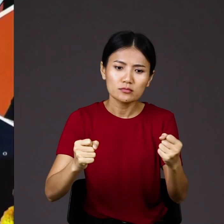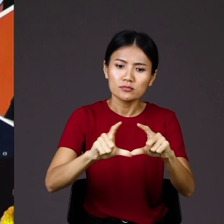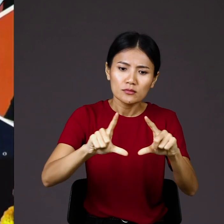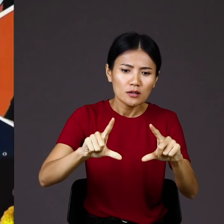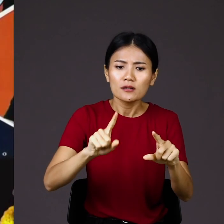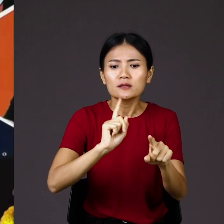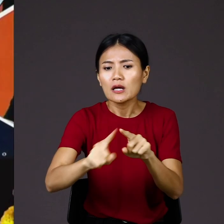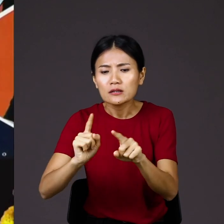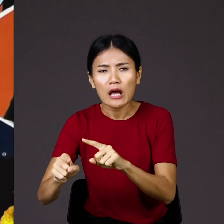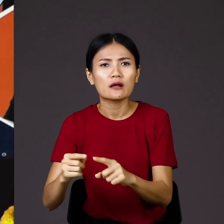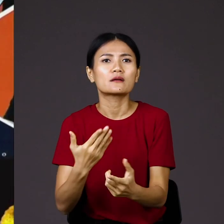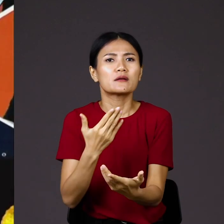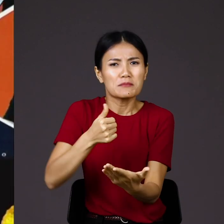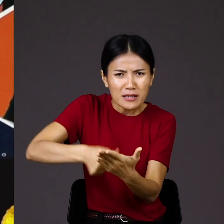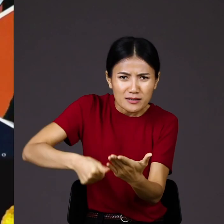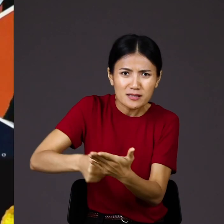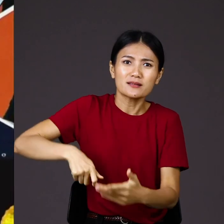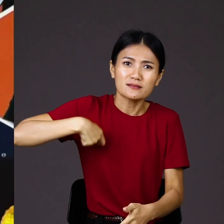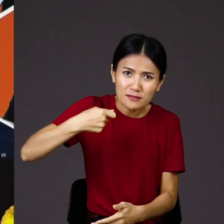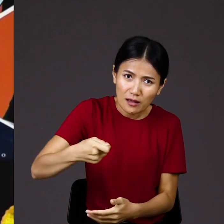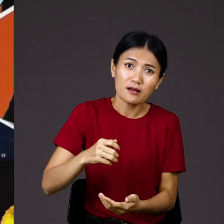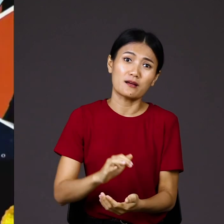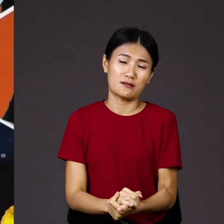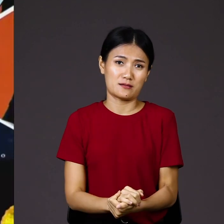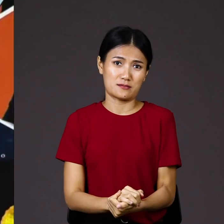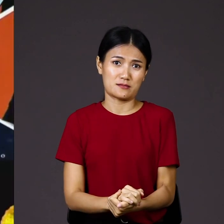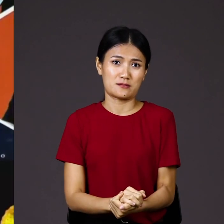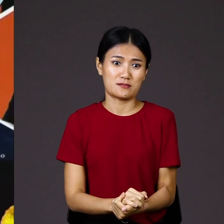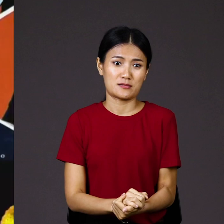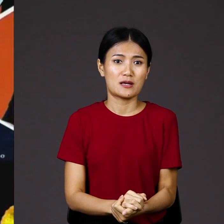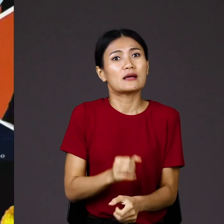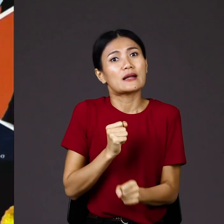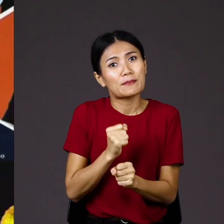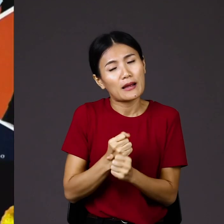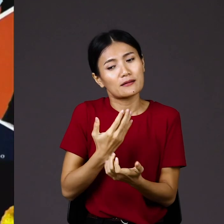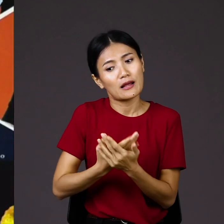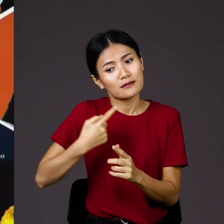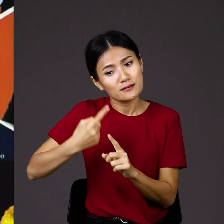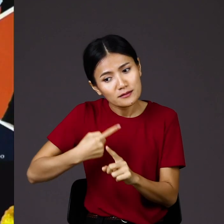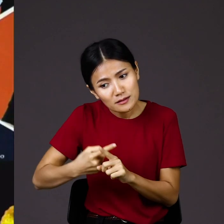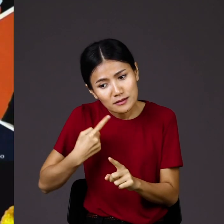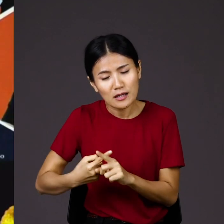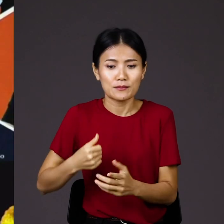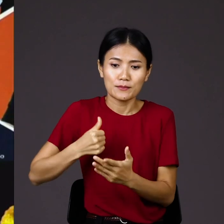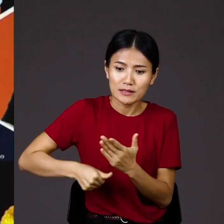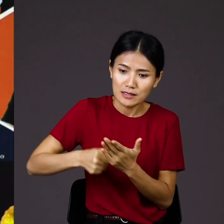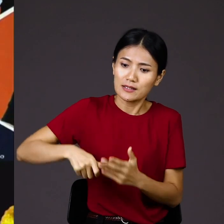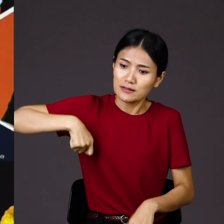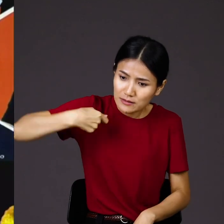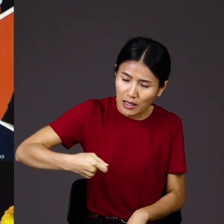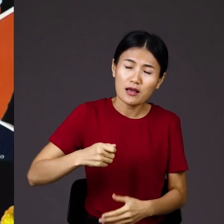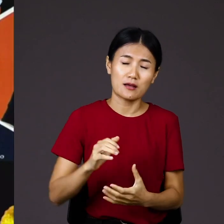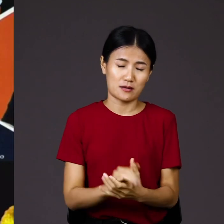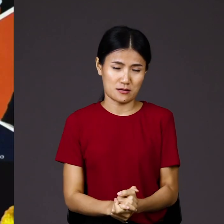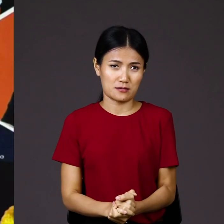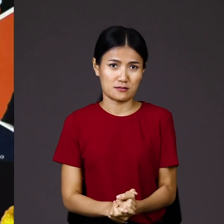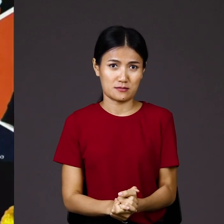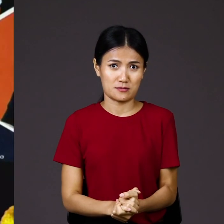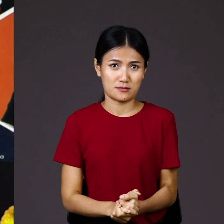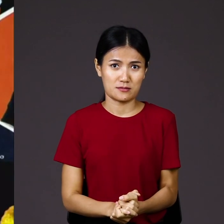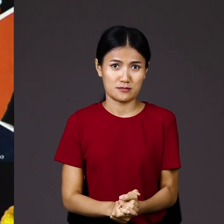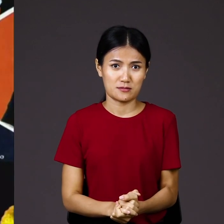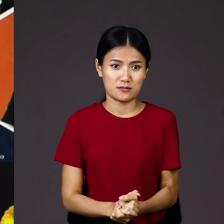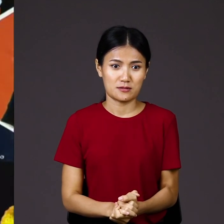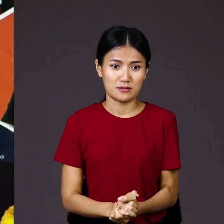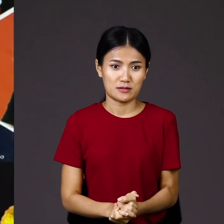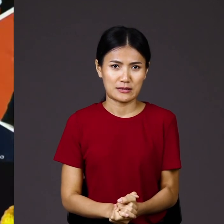เรือนมีทะเบียนรถก็ต้องเสียภาษีป้ายภาษีโรงเรือนภาษีที่ดิน พี่น้องทำงานมีเงินเดือนก็ต้องเสียภาษีเงิน